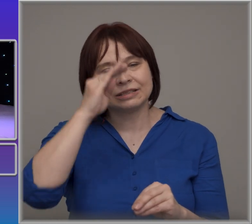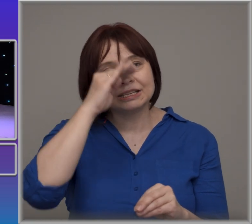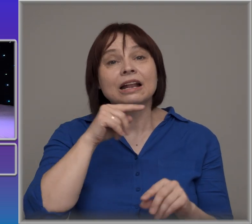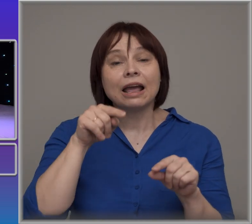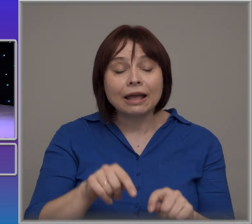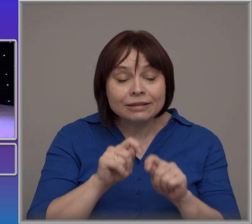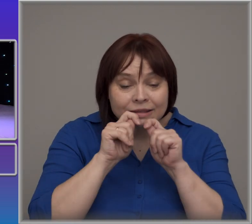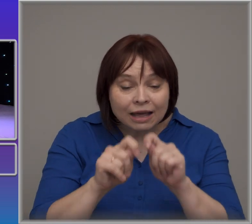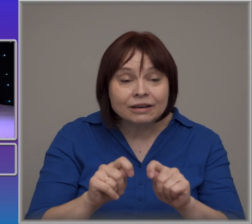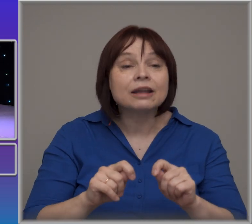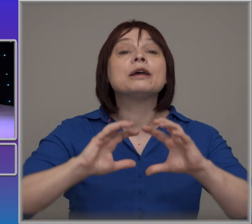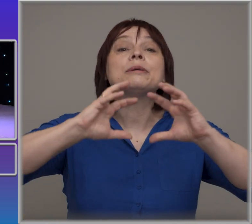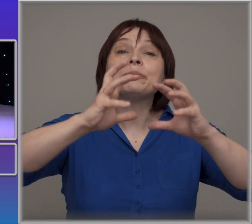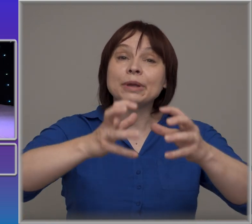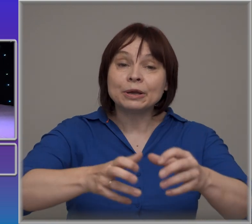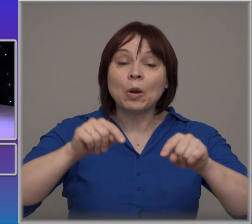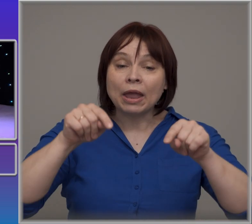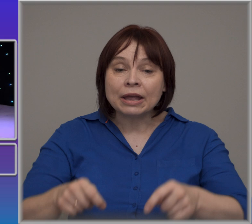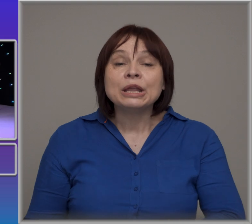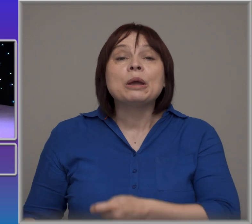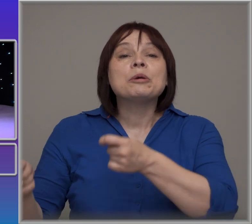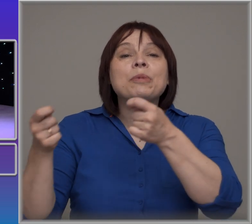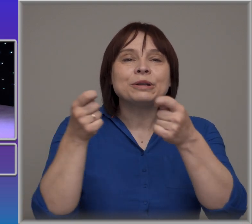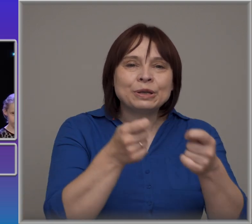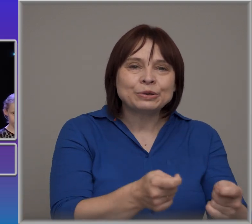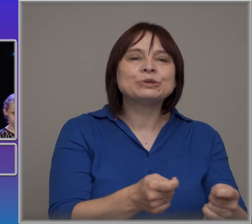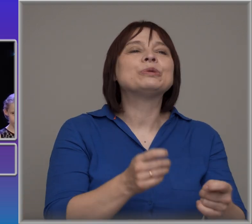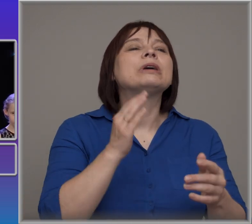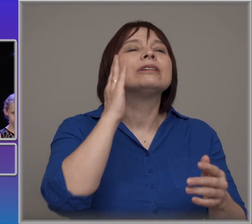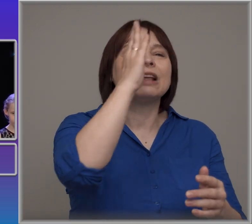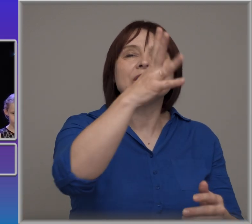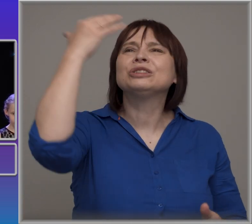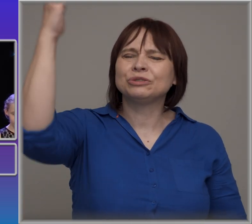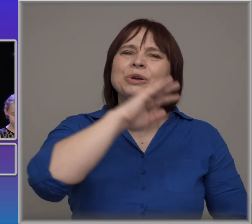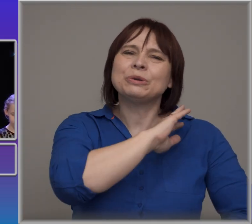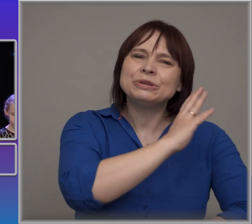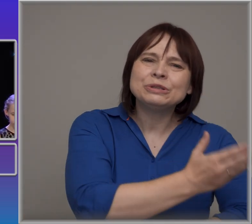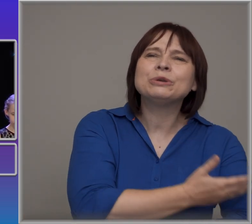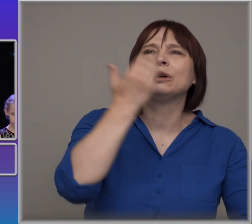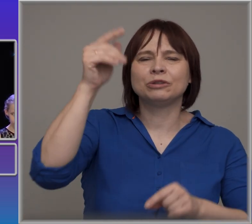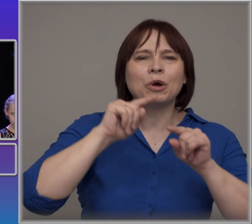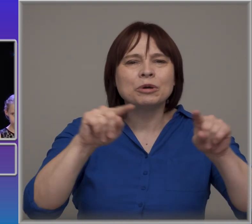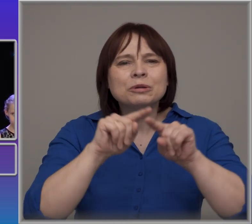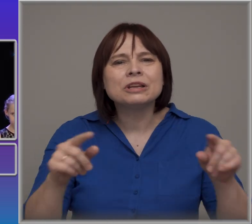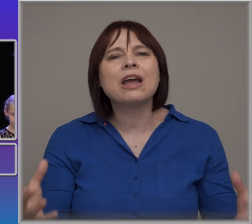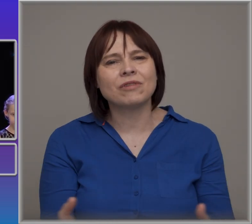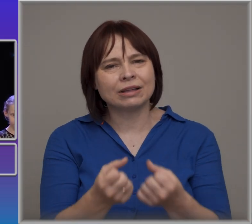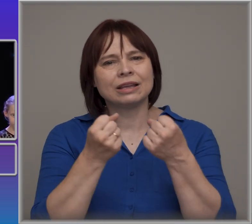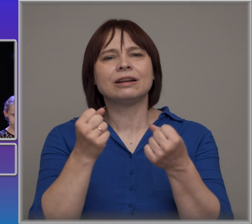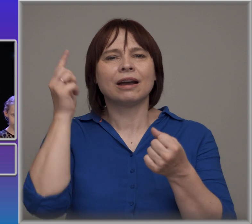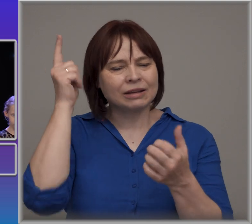Господь. Благодарим Тебя, Господь, за каждое прекрасное сердце и жизнь. Потому что, Господь,